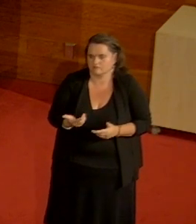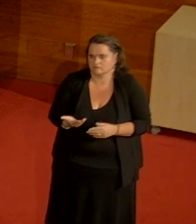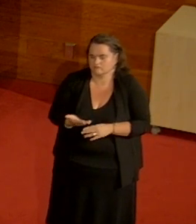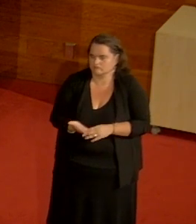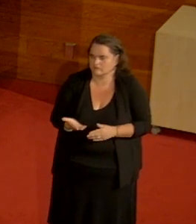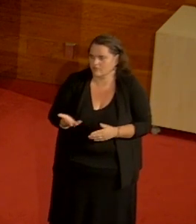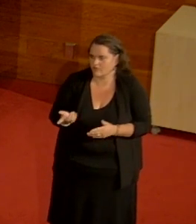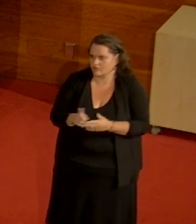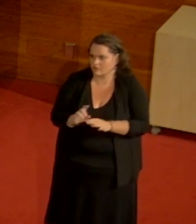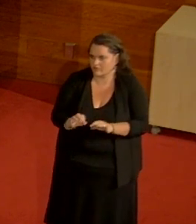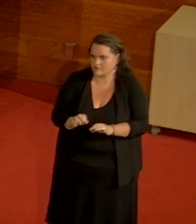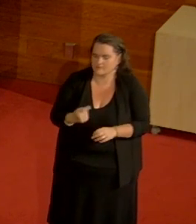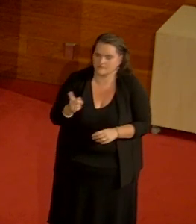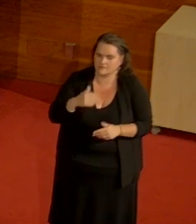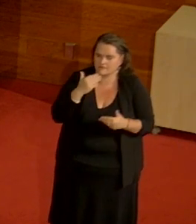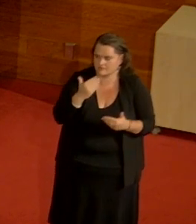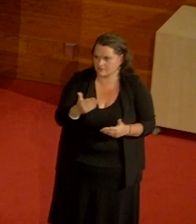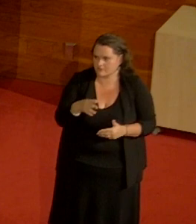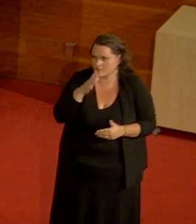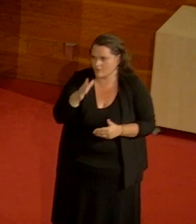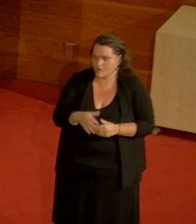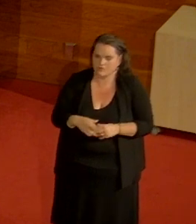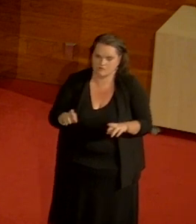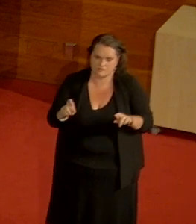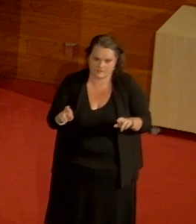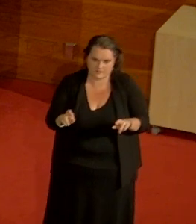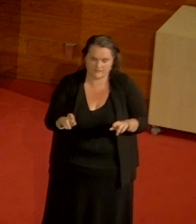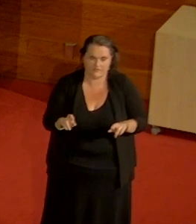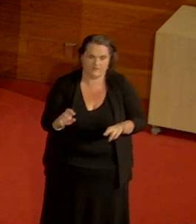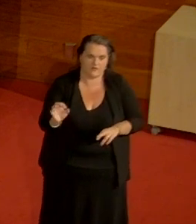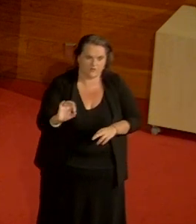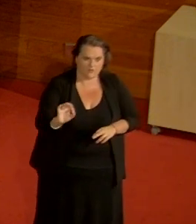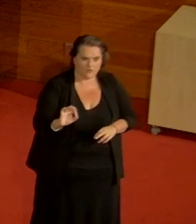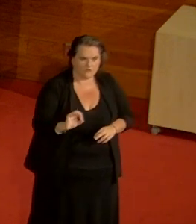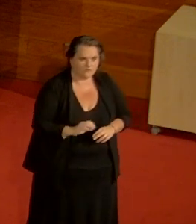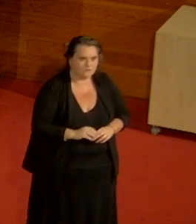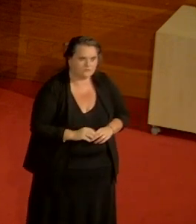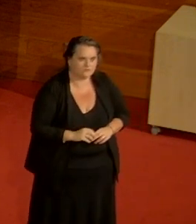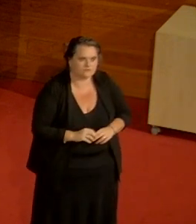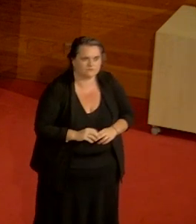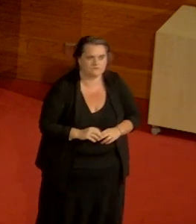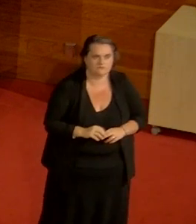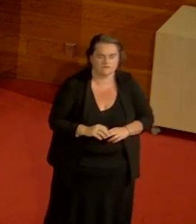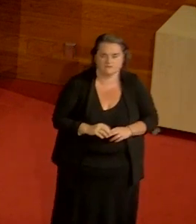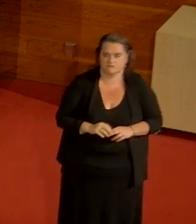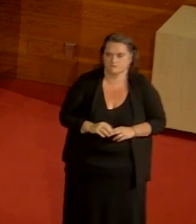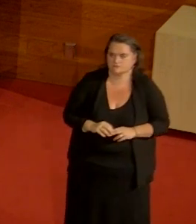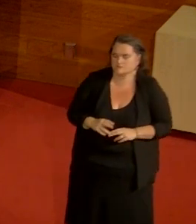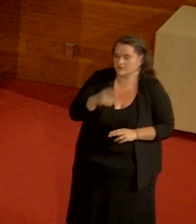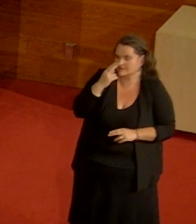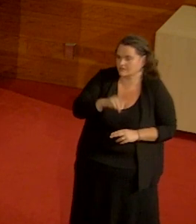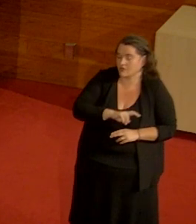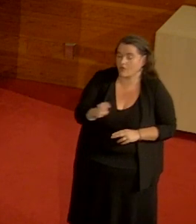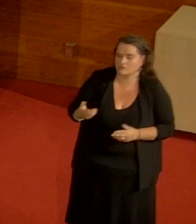agradecimiento por esos apuntes no de esperanza o de esa esas cuestiones no sé o tu interés